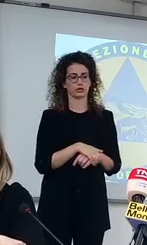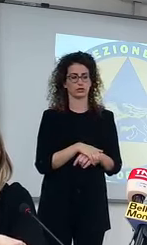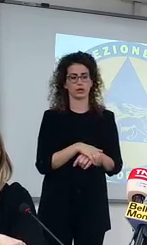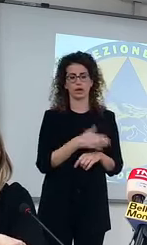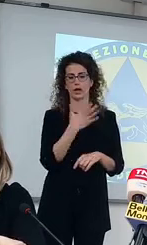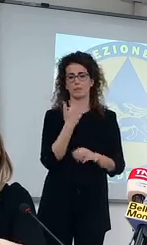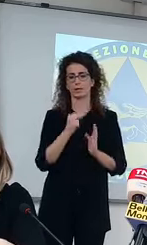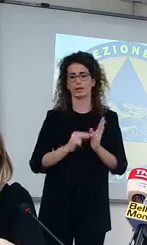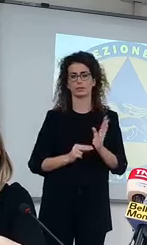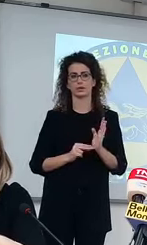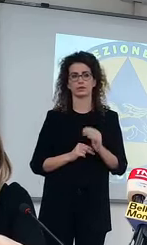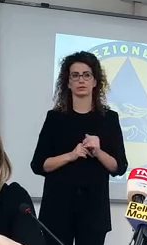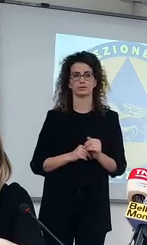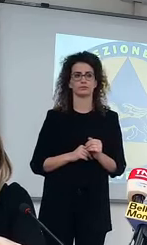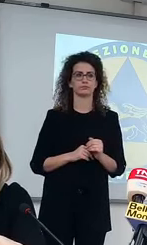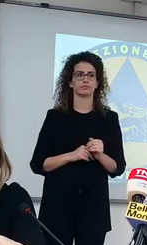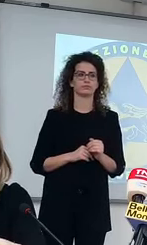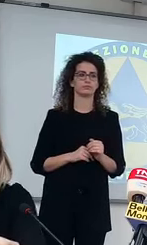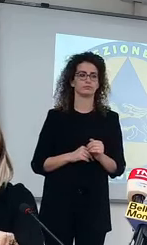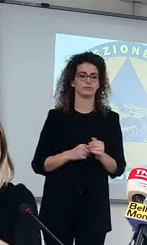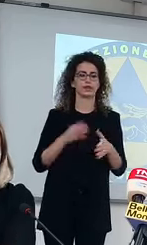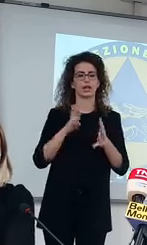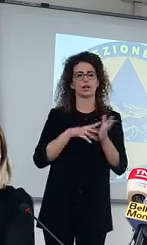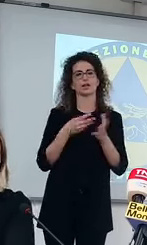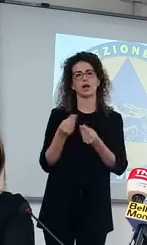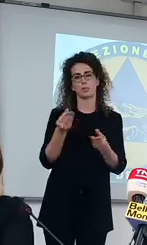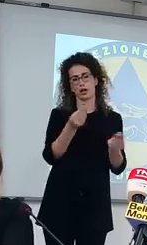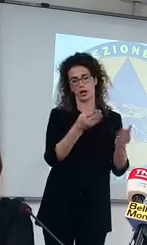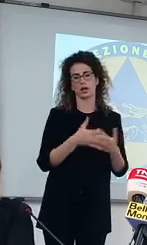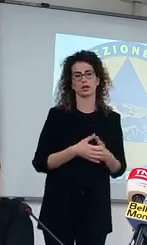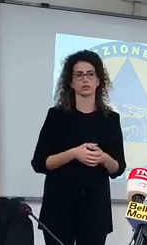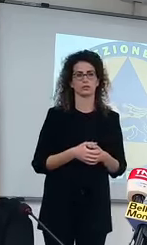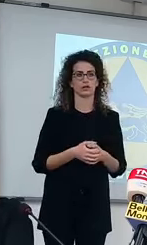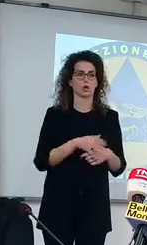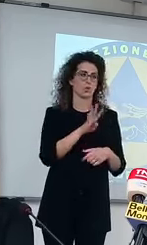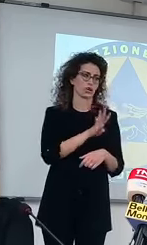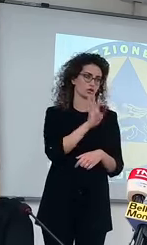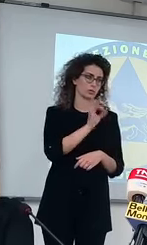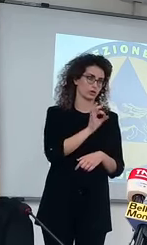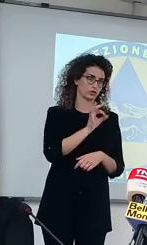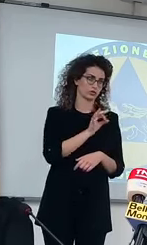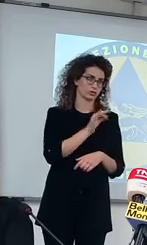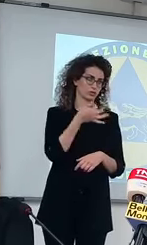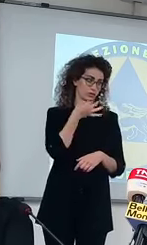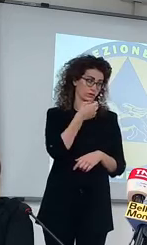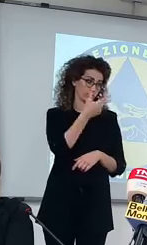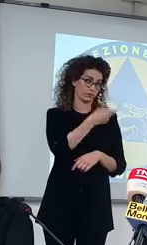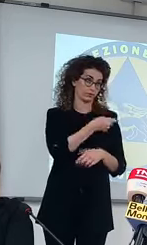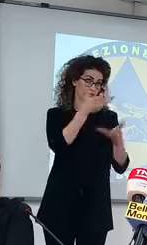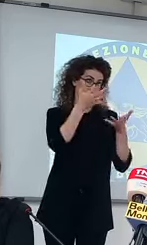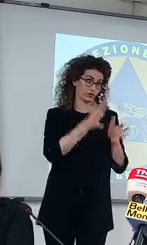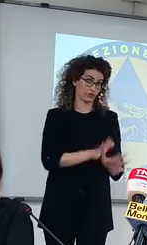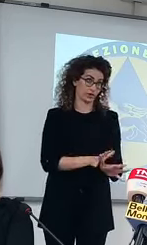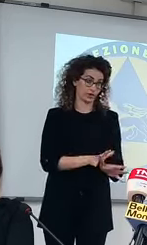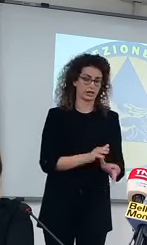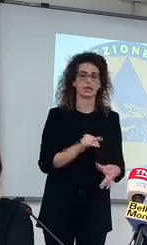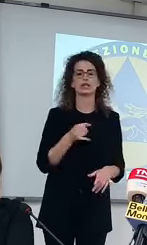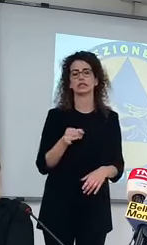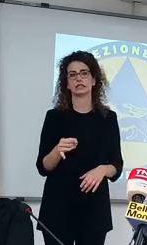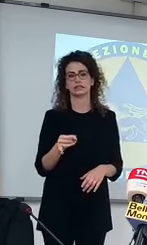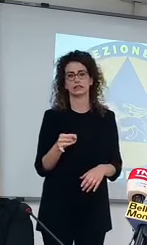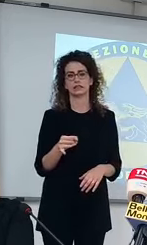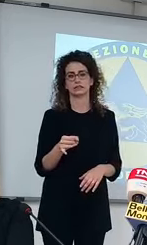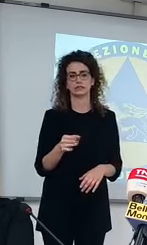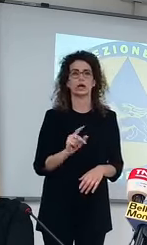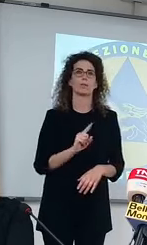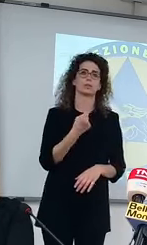mancano i prenotati, vi mandiamo una tabella fatta bene. 4% sarebbero quelli che hanno effettuato la prima dose. Vaccinati prima